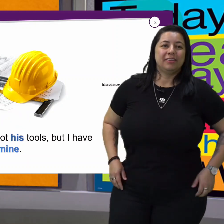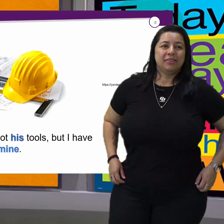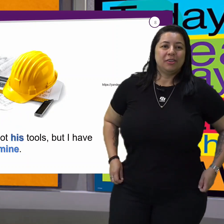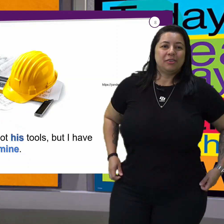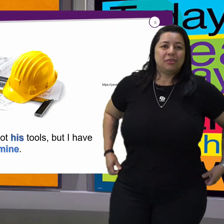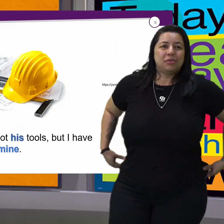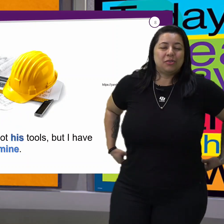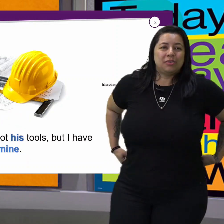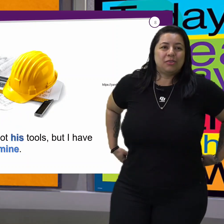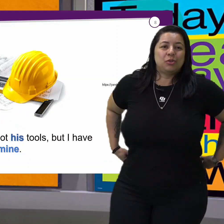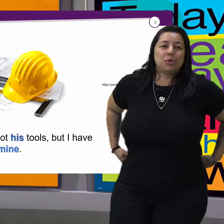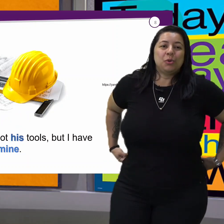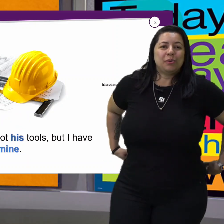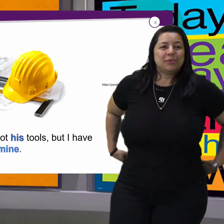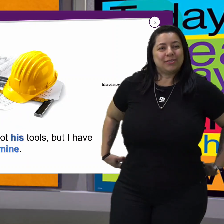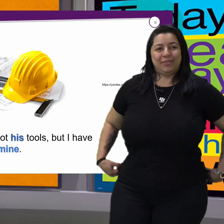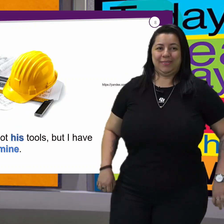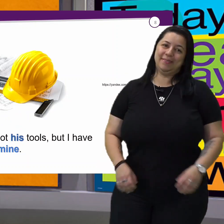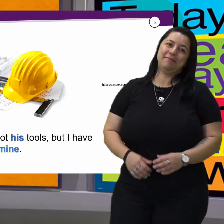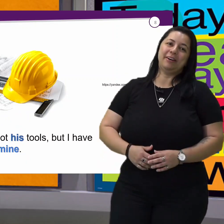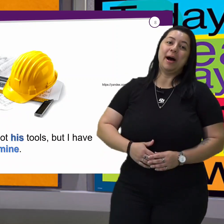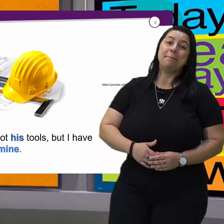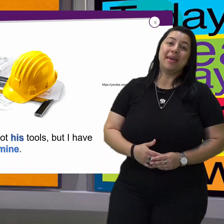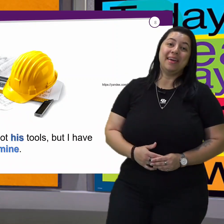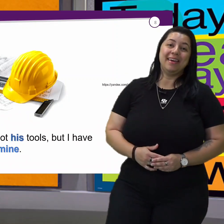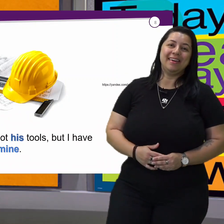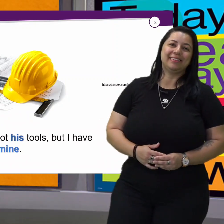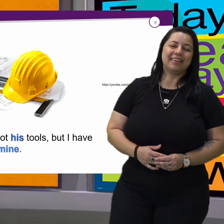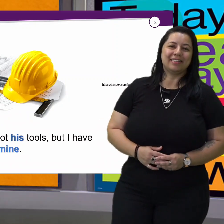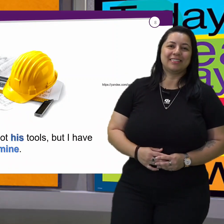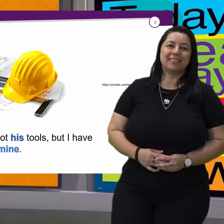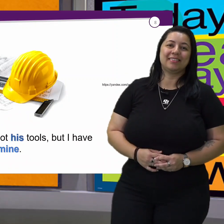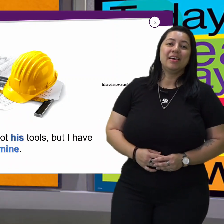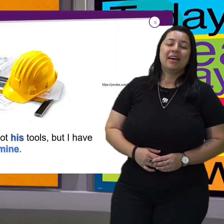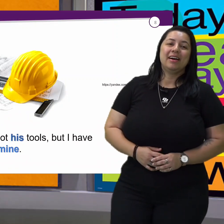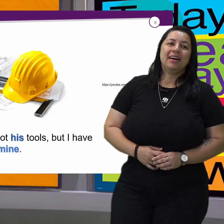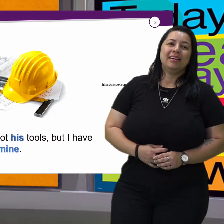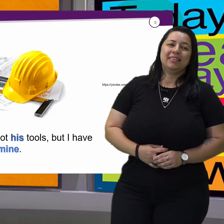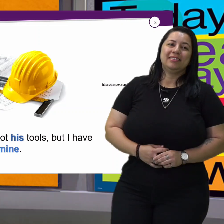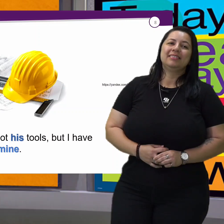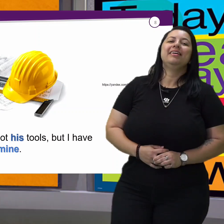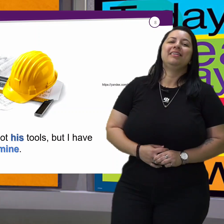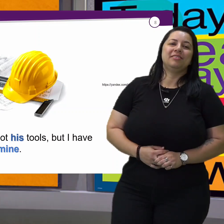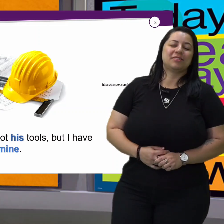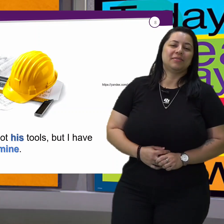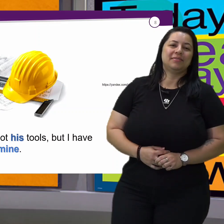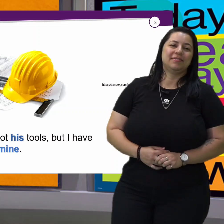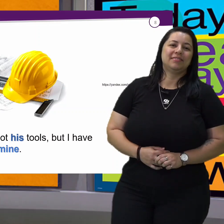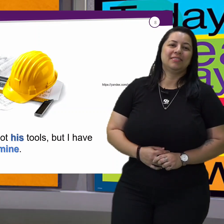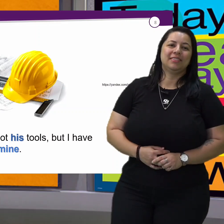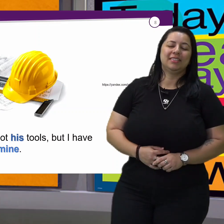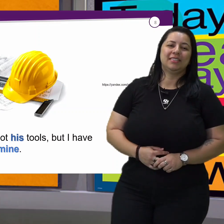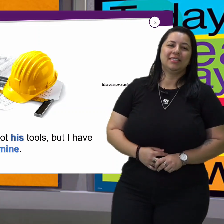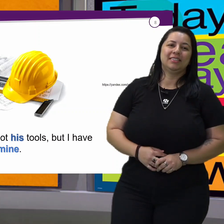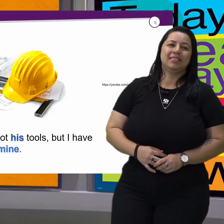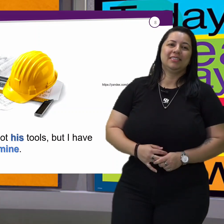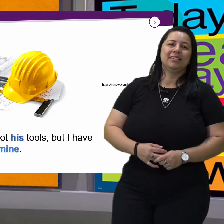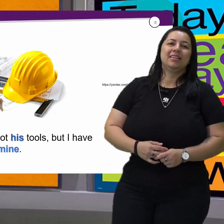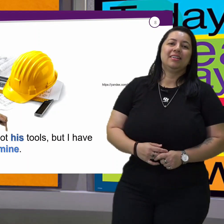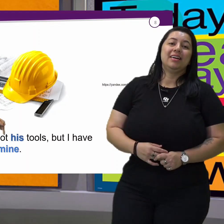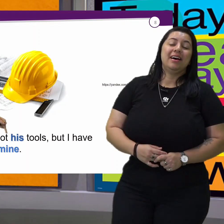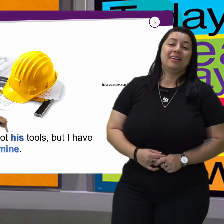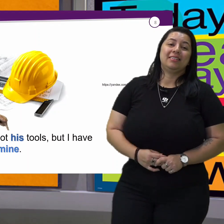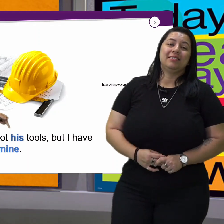é ela? O que significa ela? Tools. Ferramentas. É a posse dele. Então, as